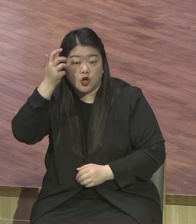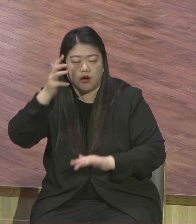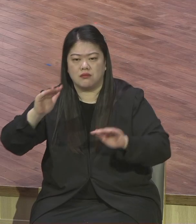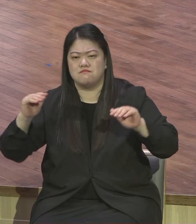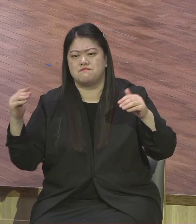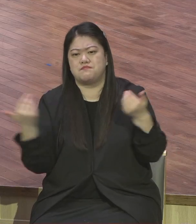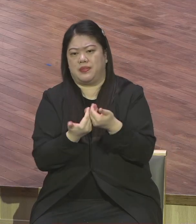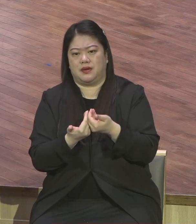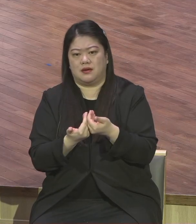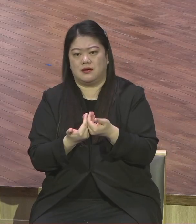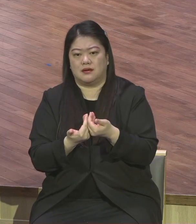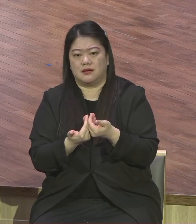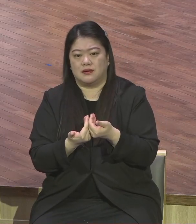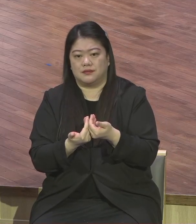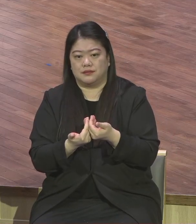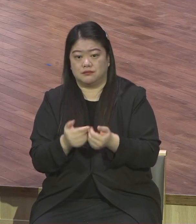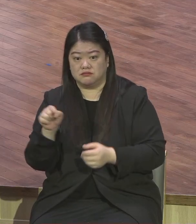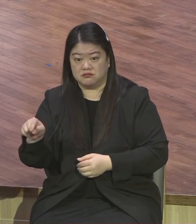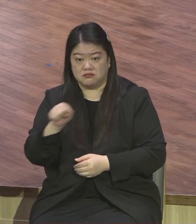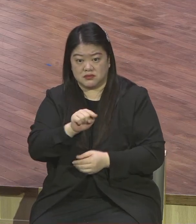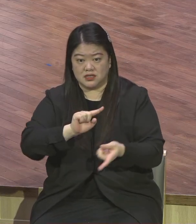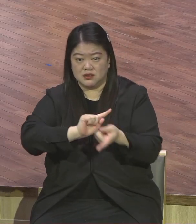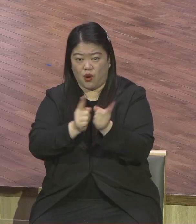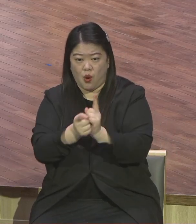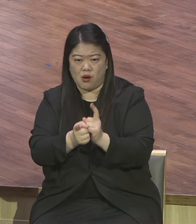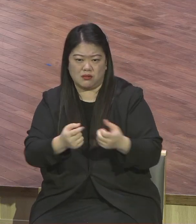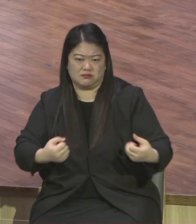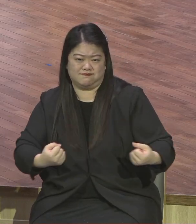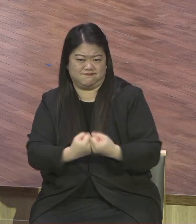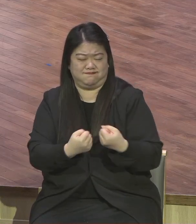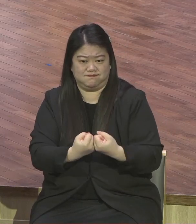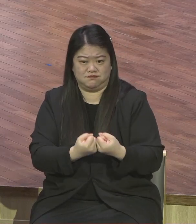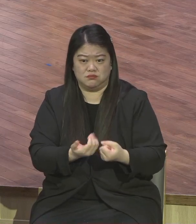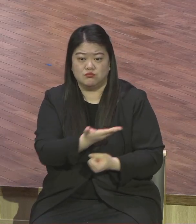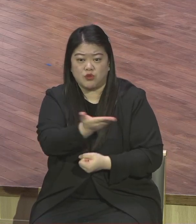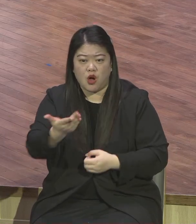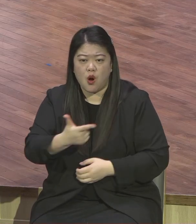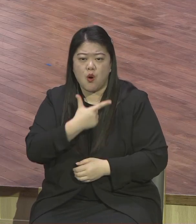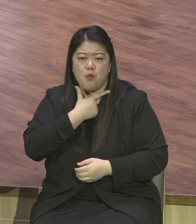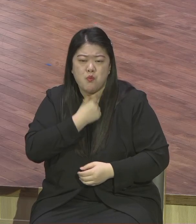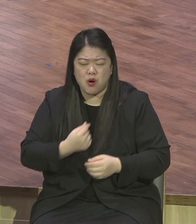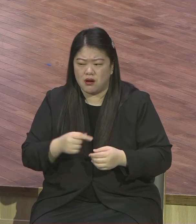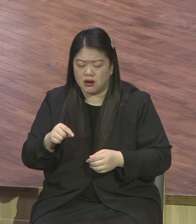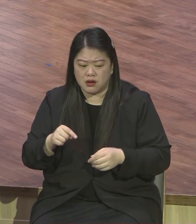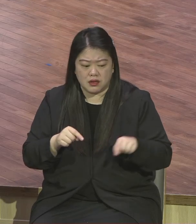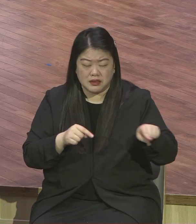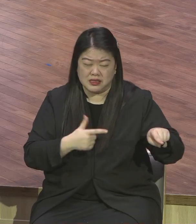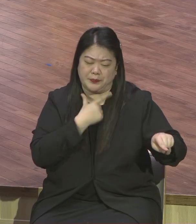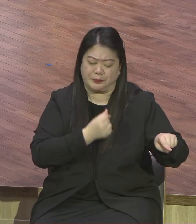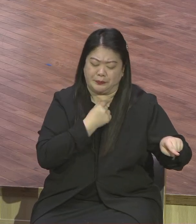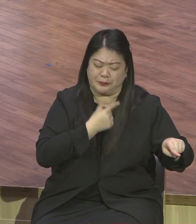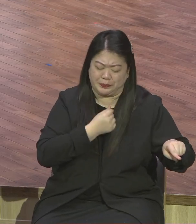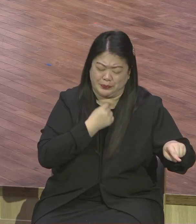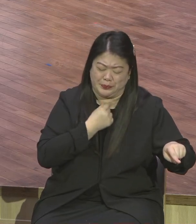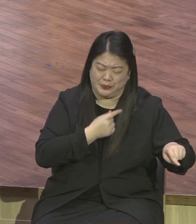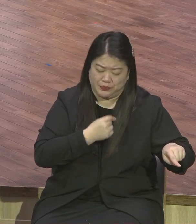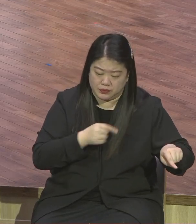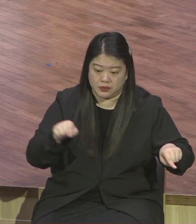성령은 육체를 거스르나니 이 둘이 서로 대적함으로 너희가 원하는 것을 하지 못하게 하려